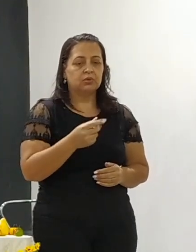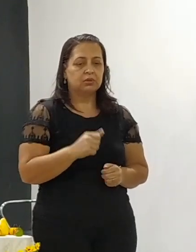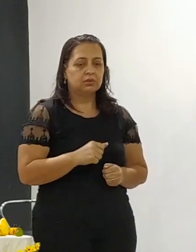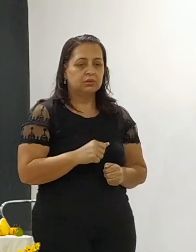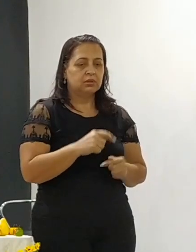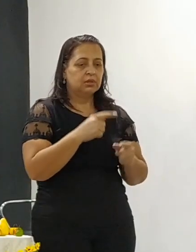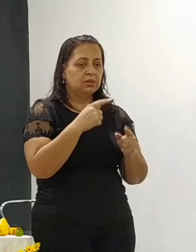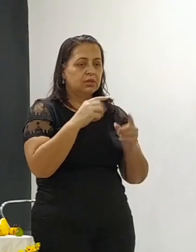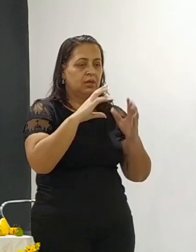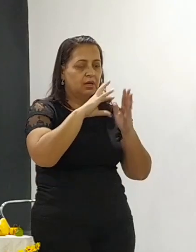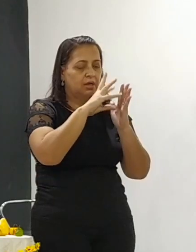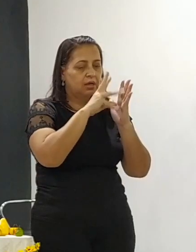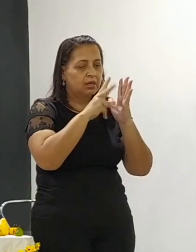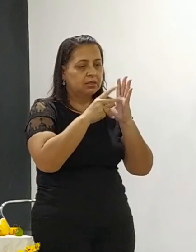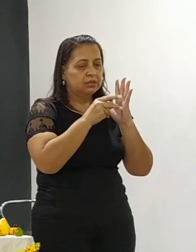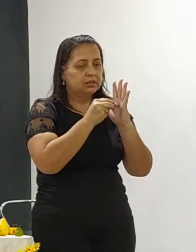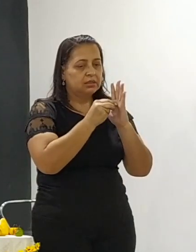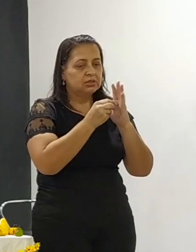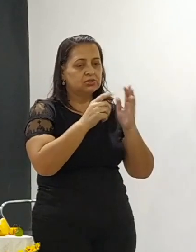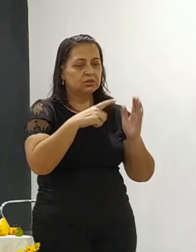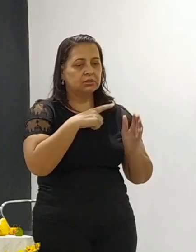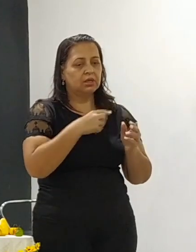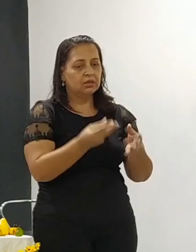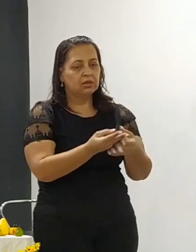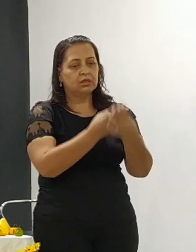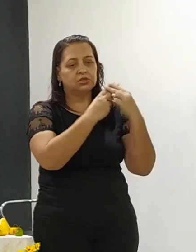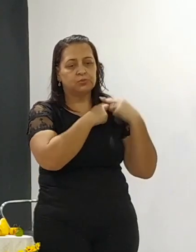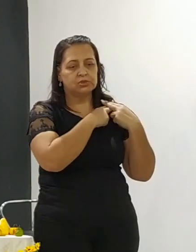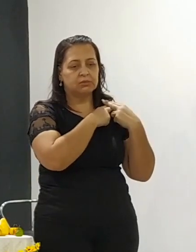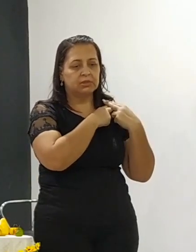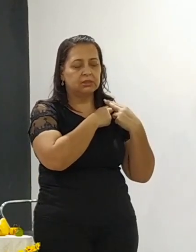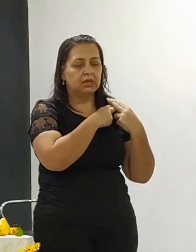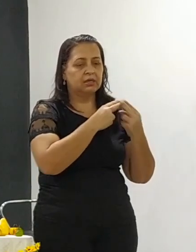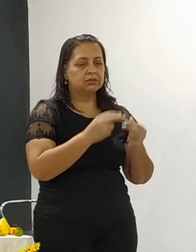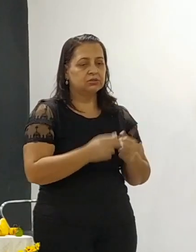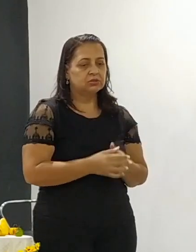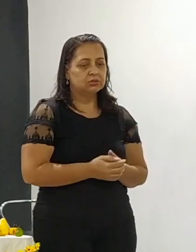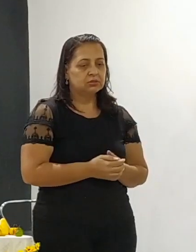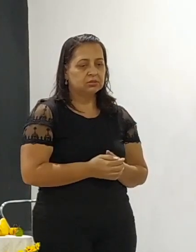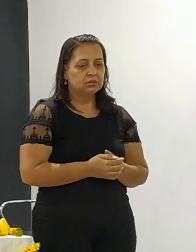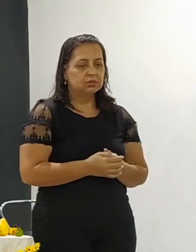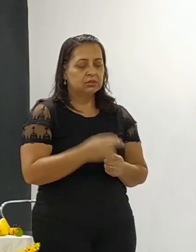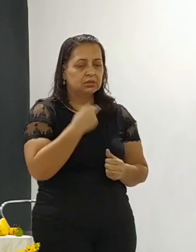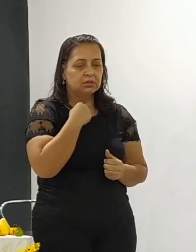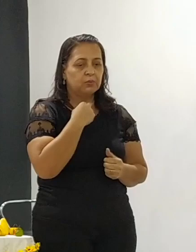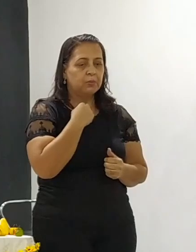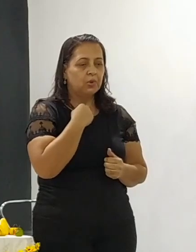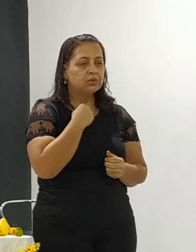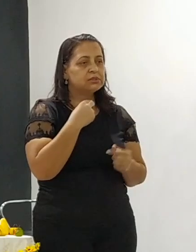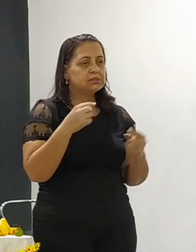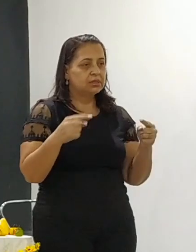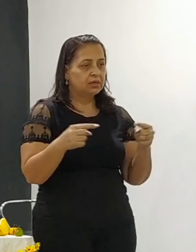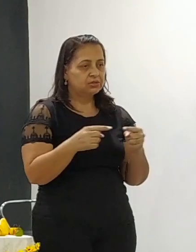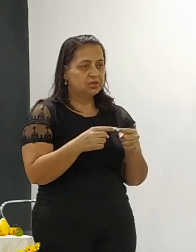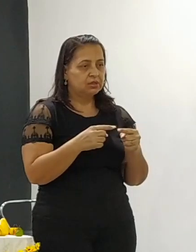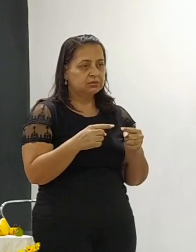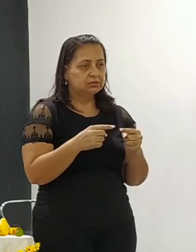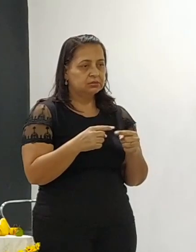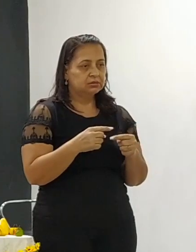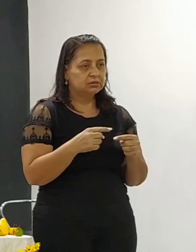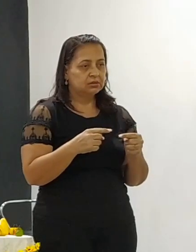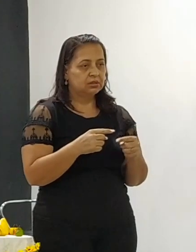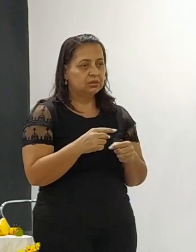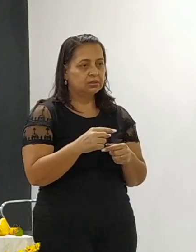pode ser adiada, não pode ser transferida, e quem mandou foi Deus. E eu